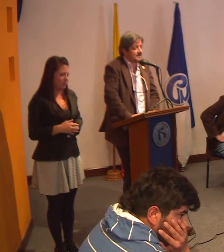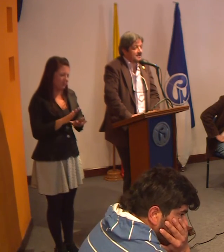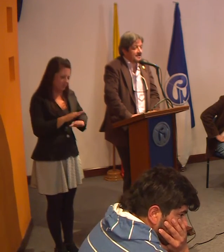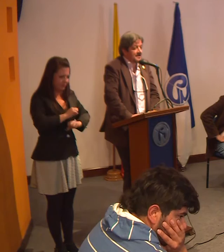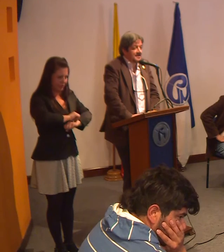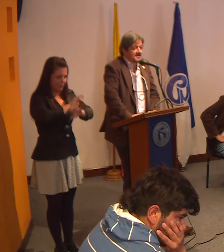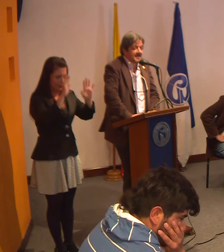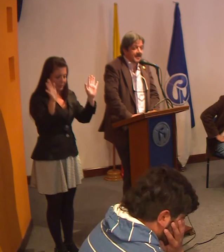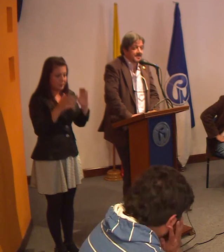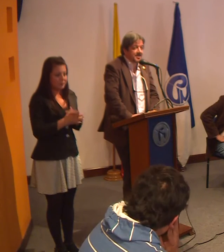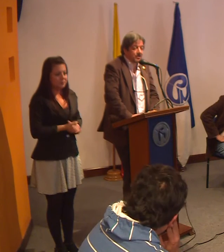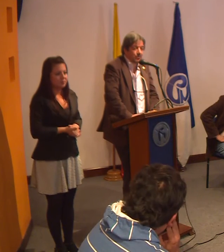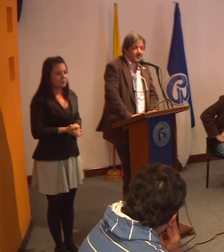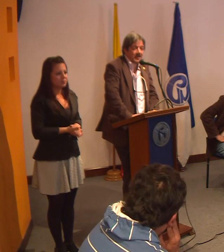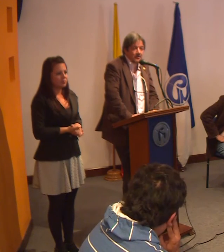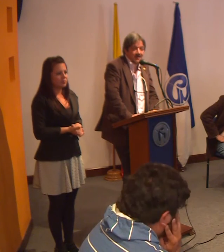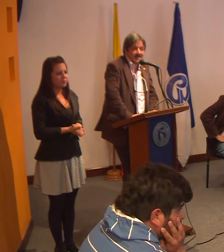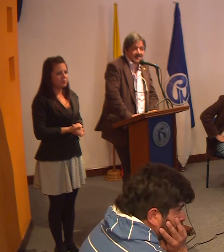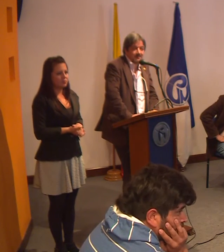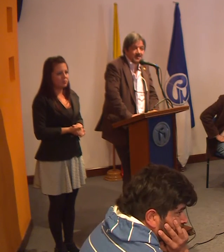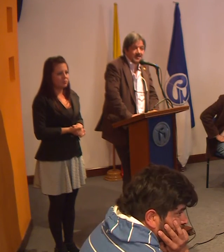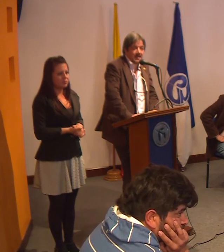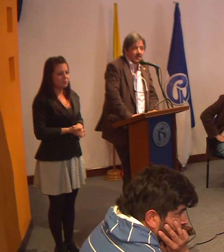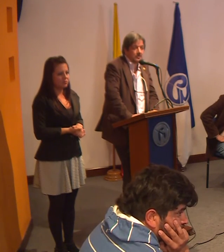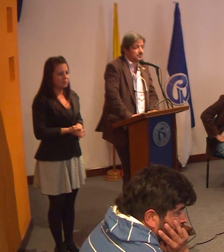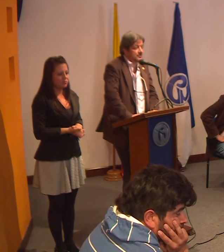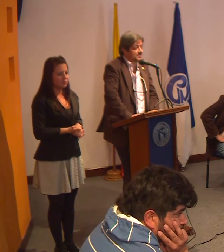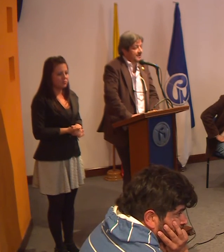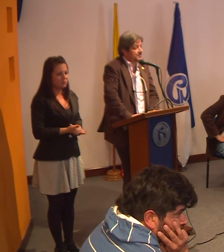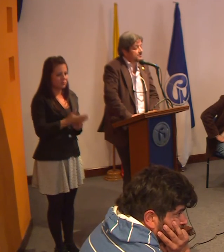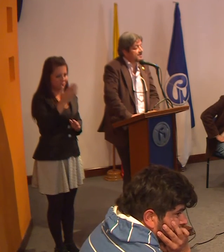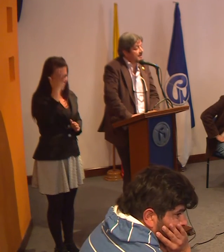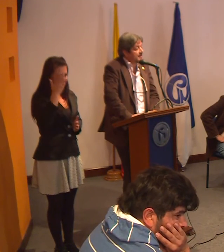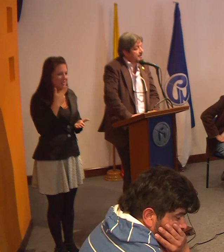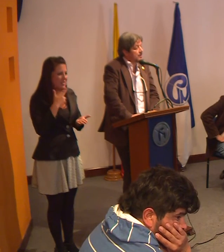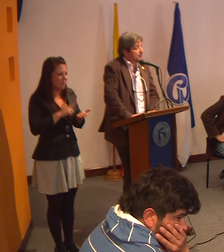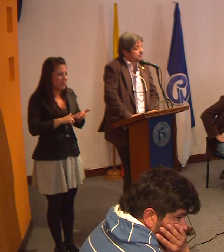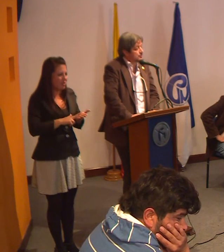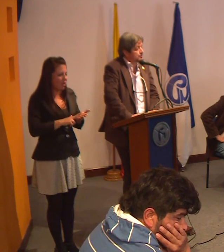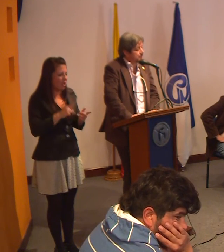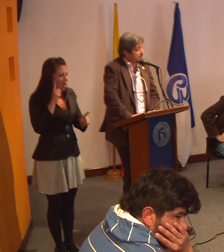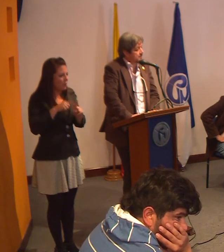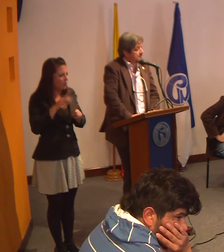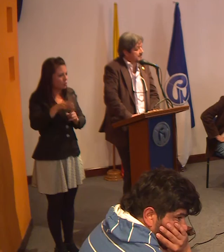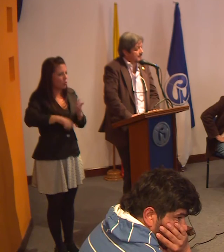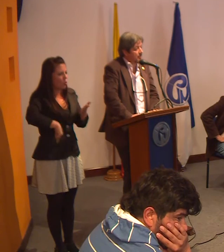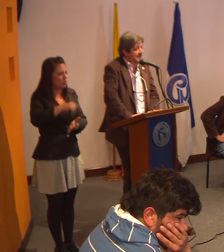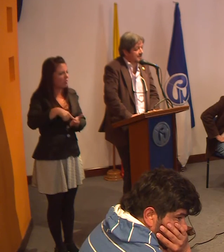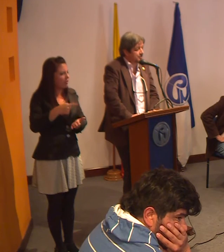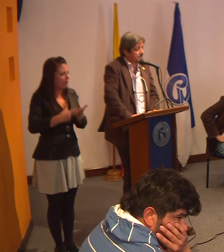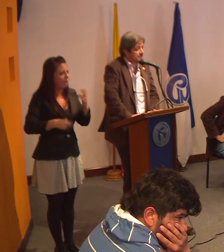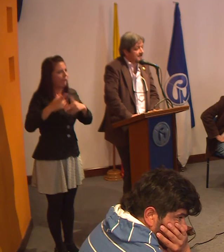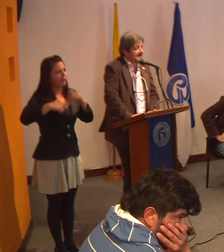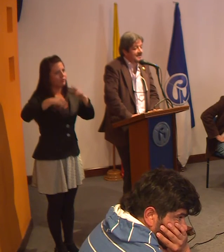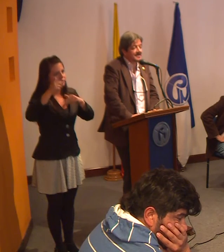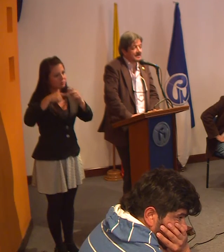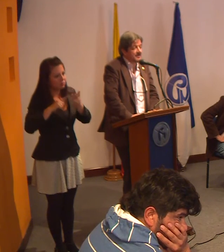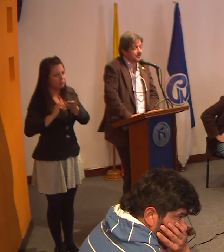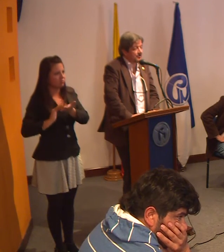claridad, se tributan con la estampilla los contratos de construcción,